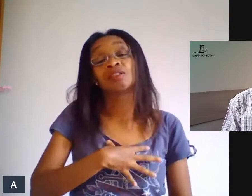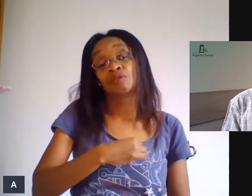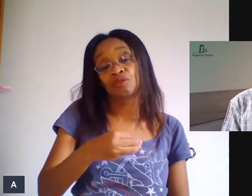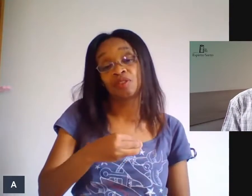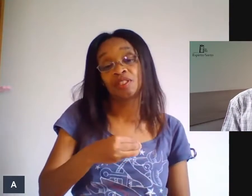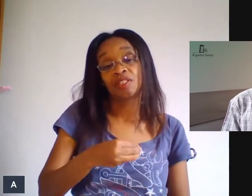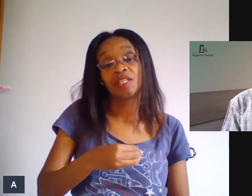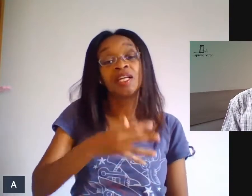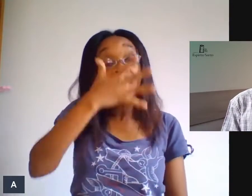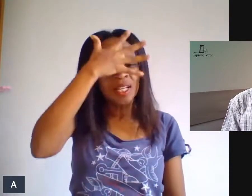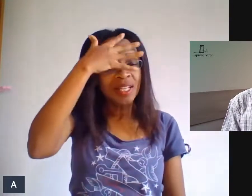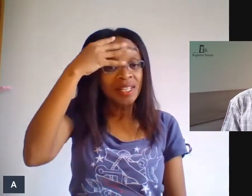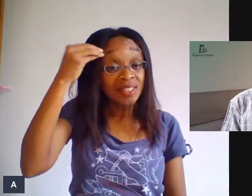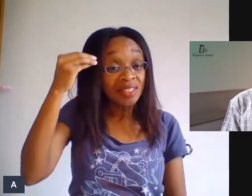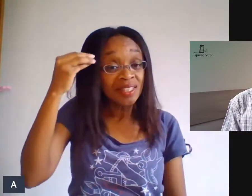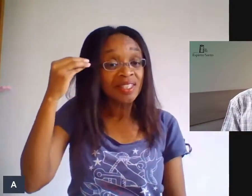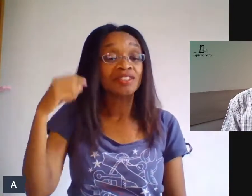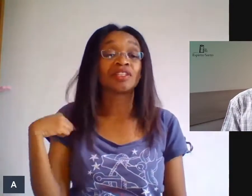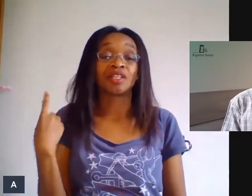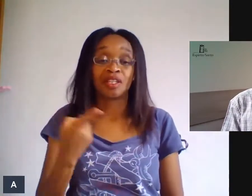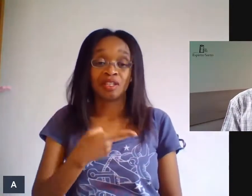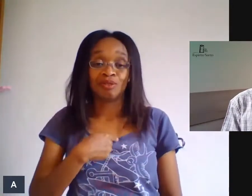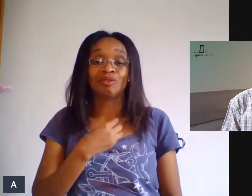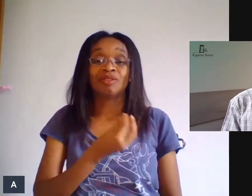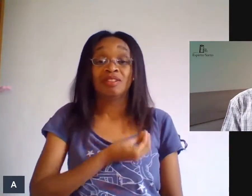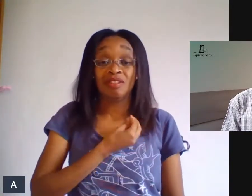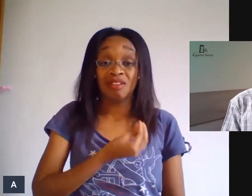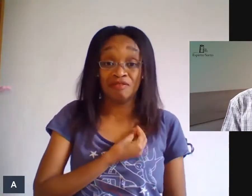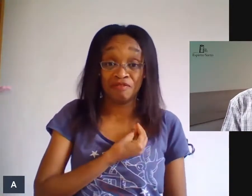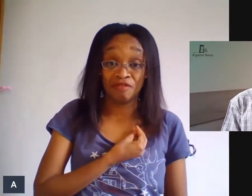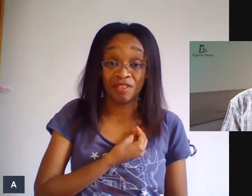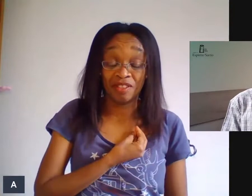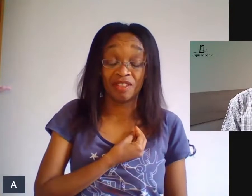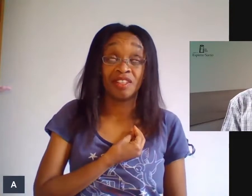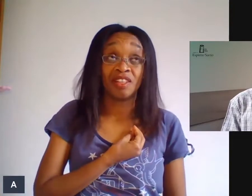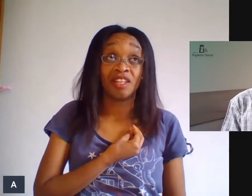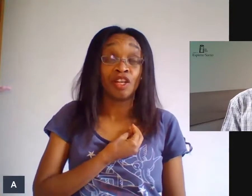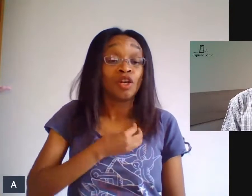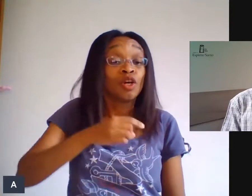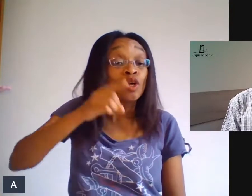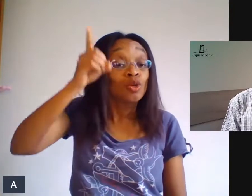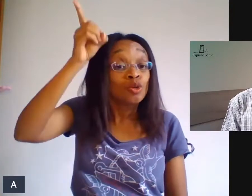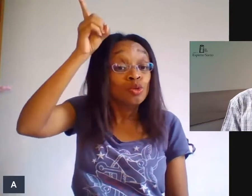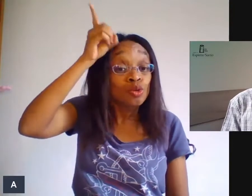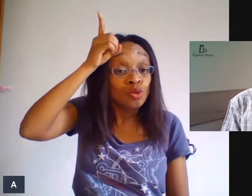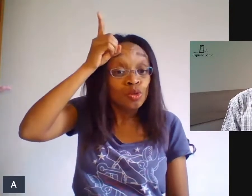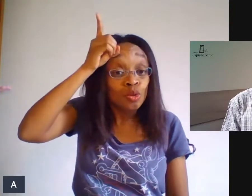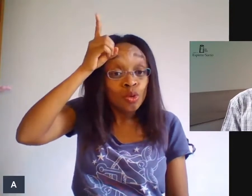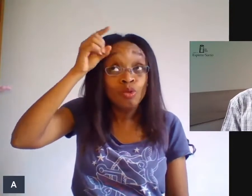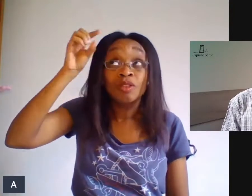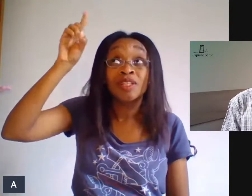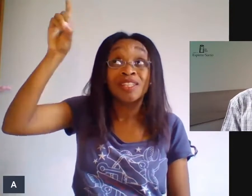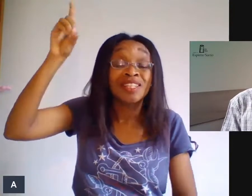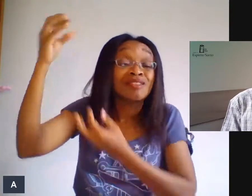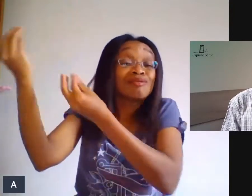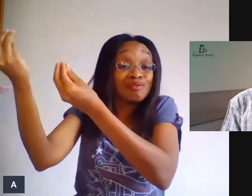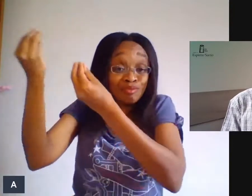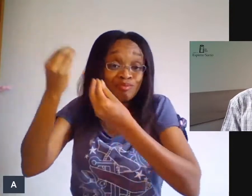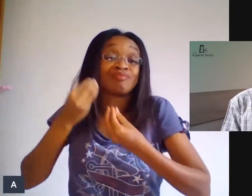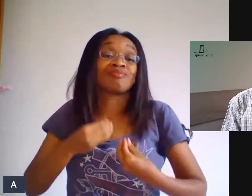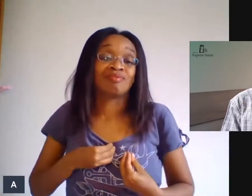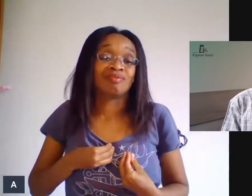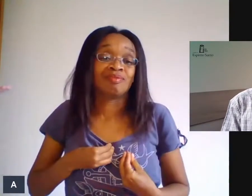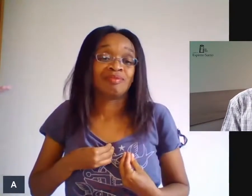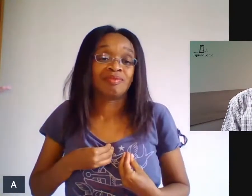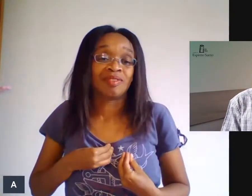que a nossa vida é um dom de Deus. O maior dom que nós temos nesta vida nossa é o dom